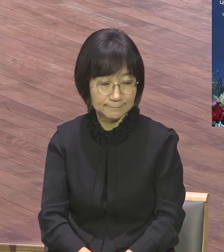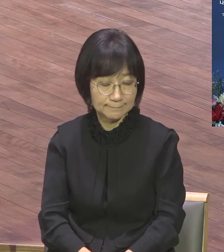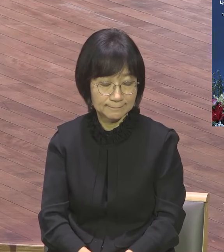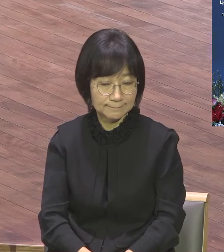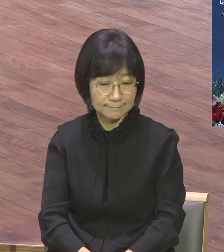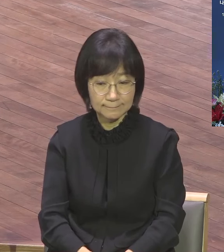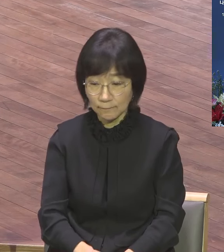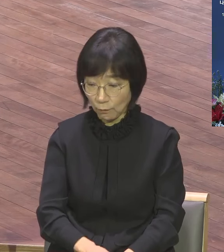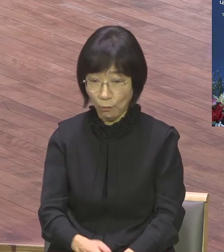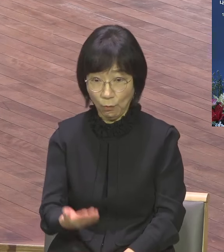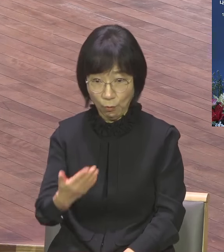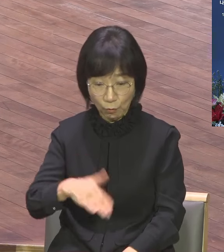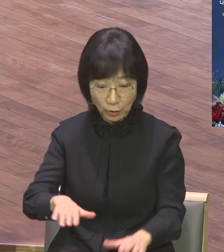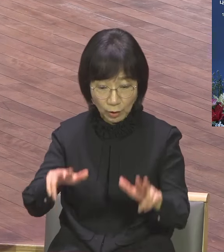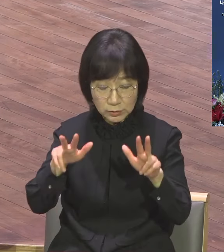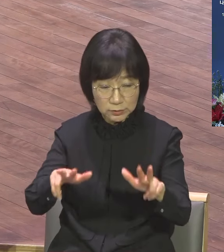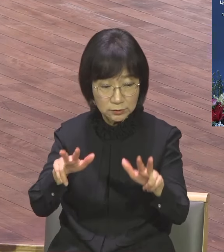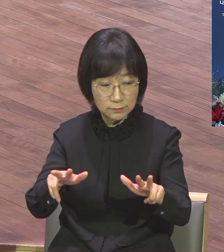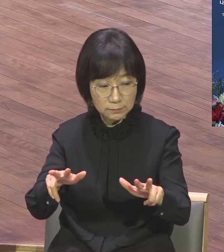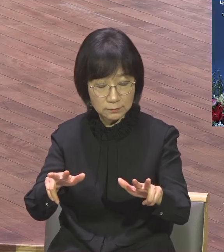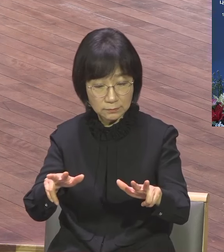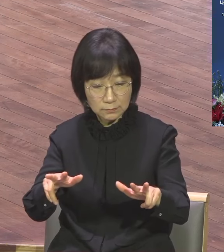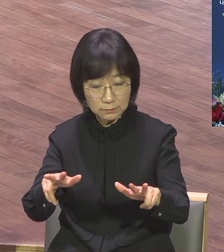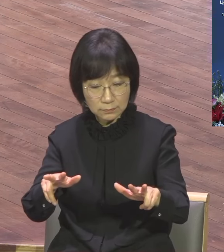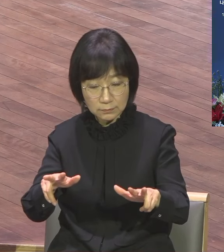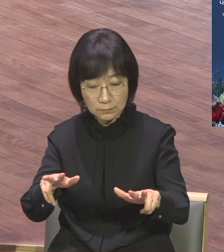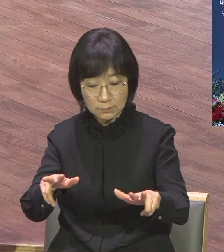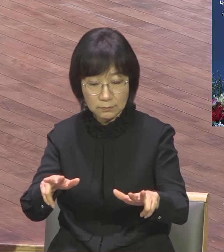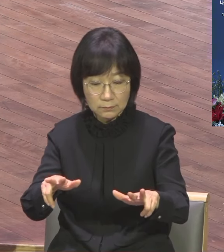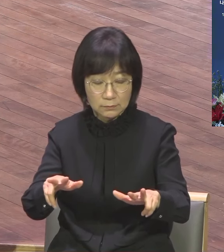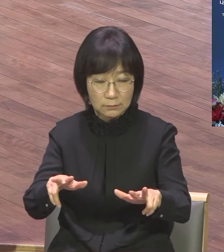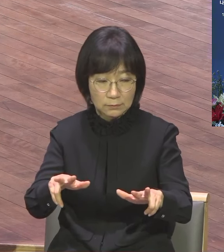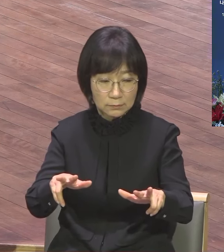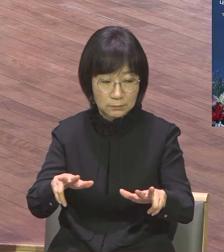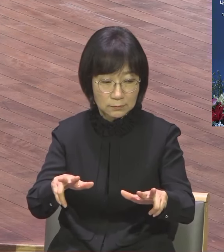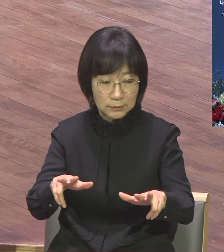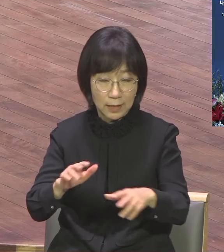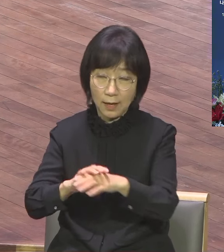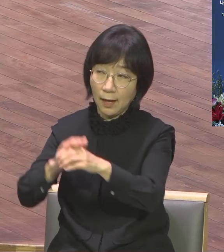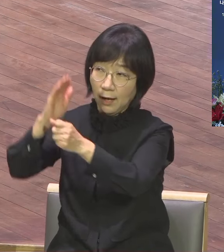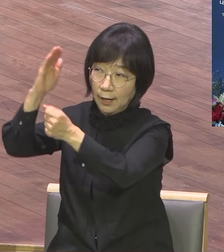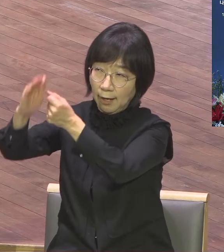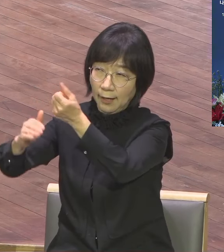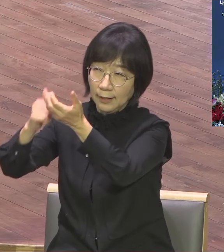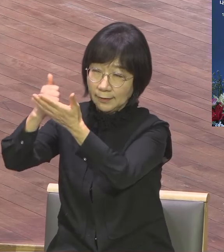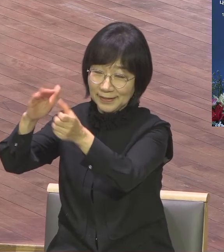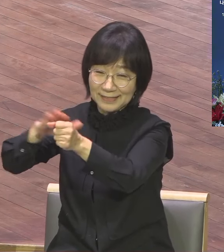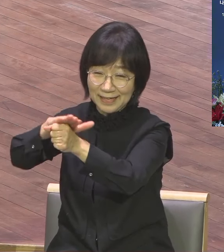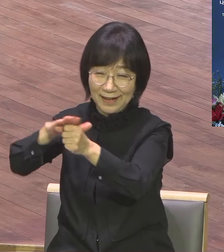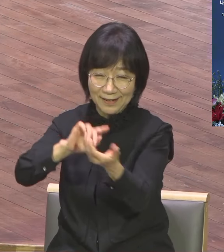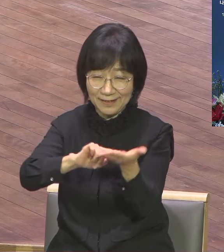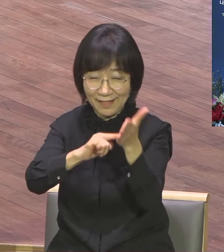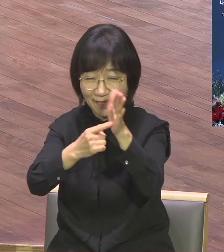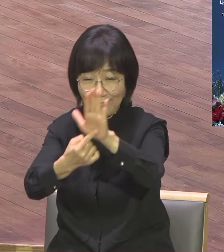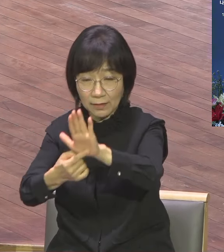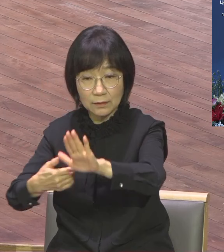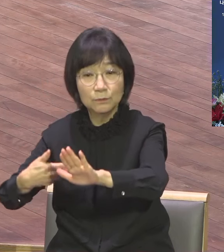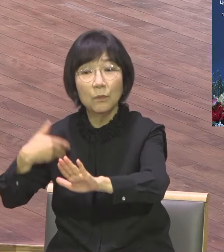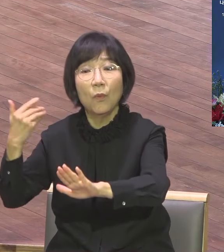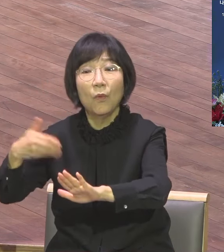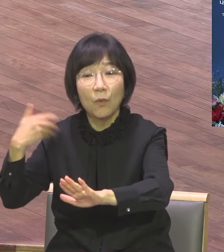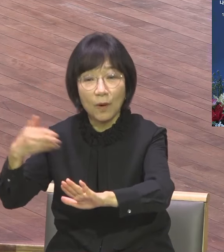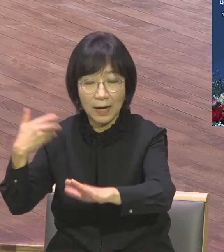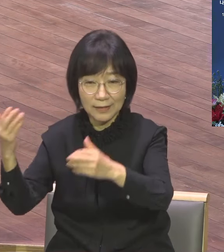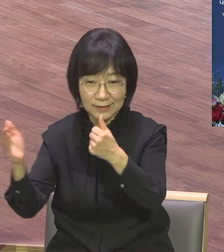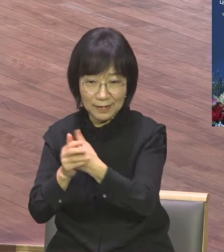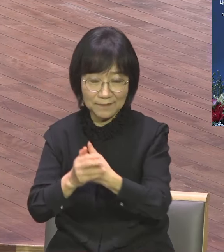그런데 지금 시대가 안타깝게도 놀라운 이 사랑을 나타내신 하나님이 아니라 사탄을 가장